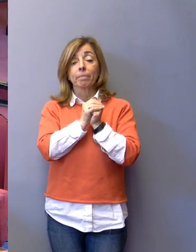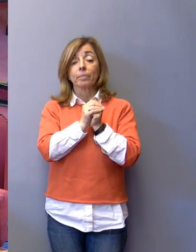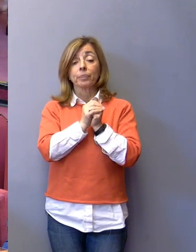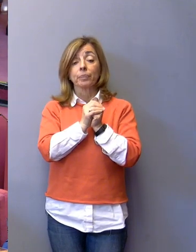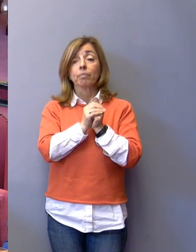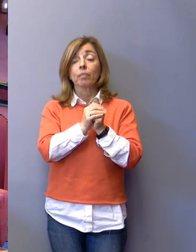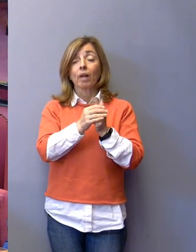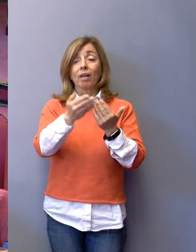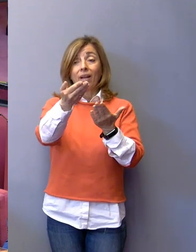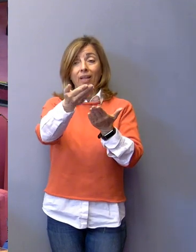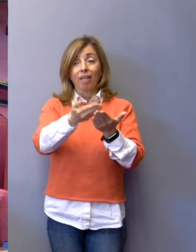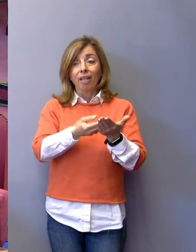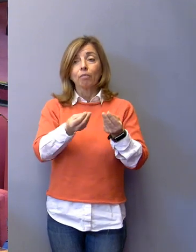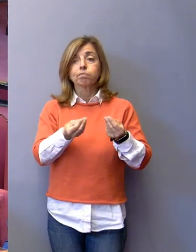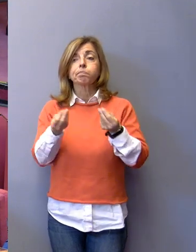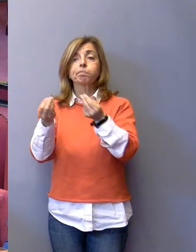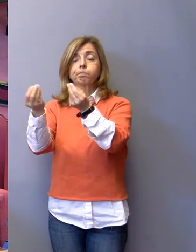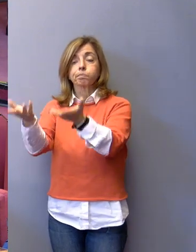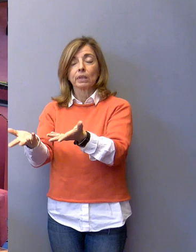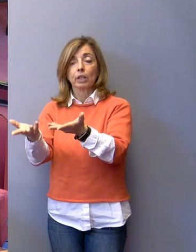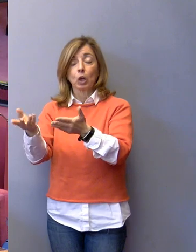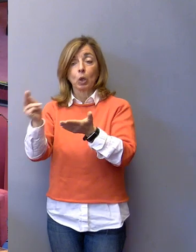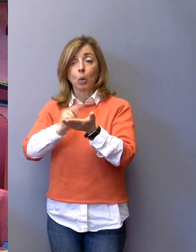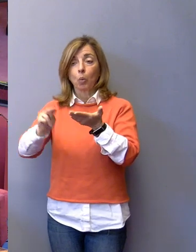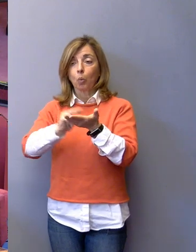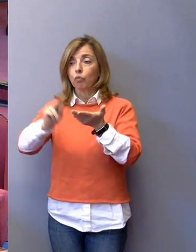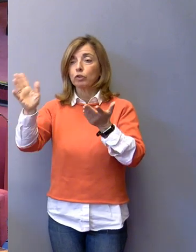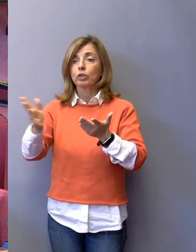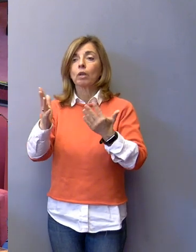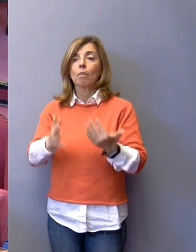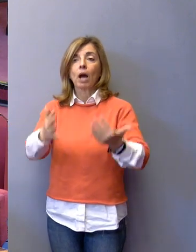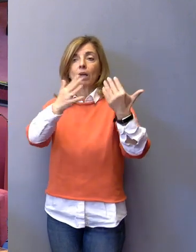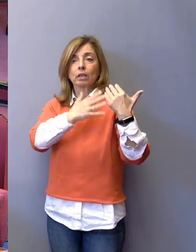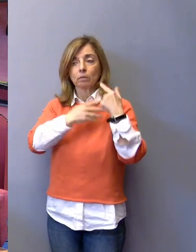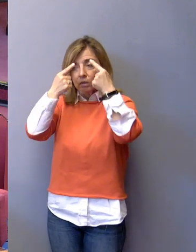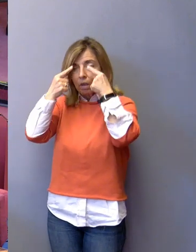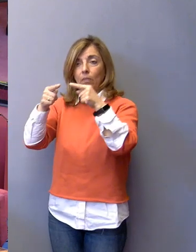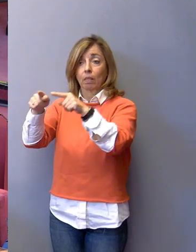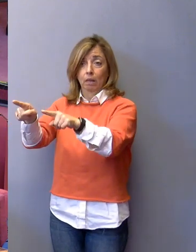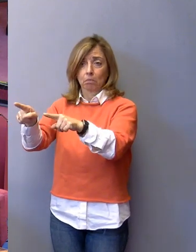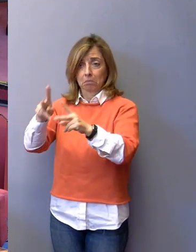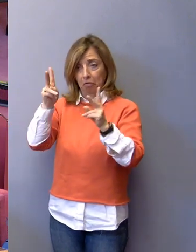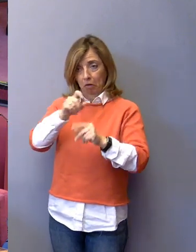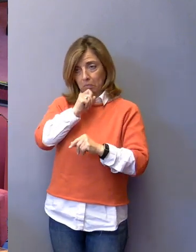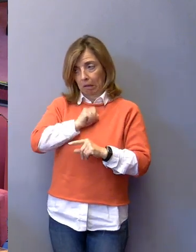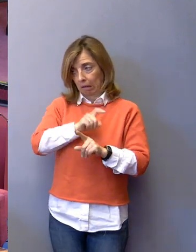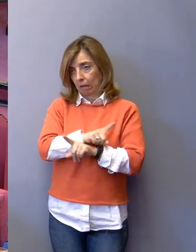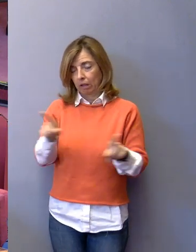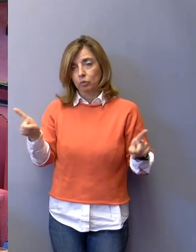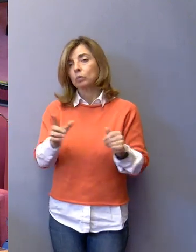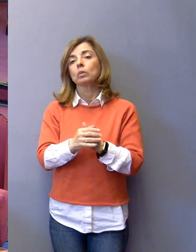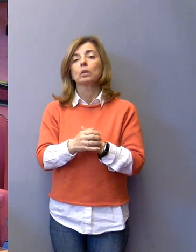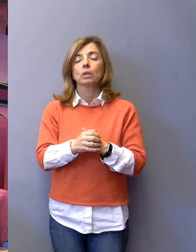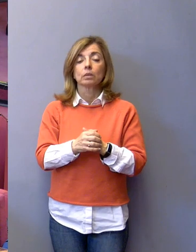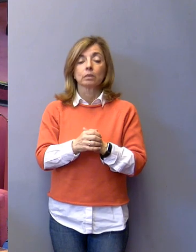la mettete in mano questa discrezionalità degli uffici che sembra che dipenda tutto da loro non ci crede nessuno non ci crede nessuno e